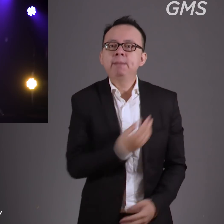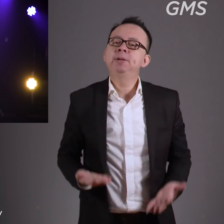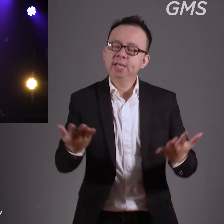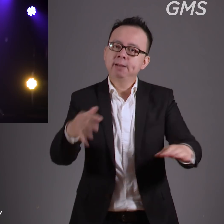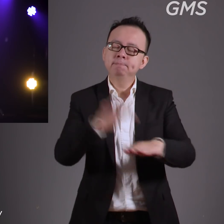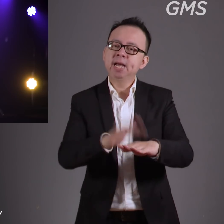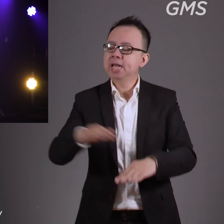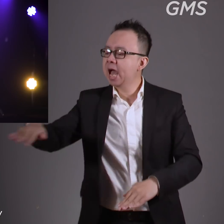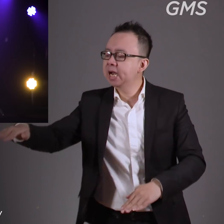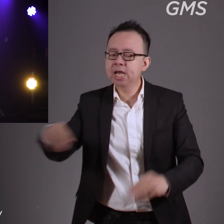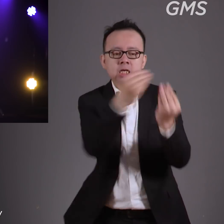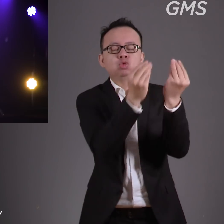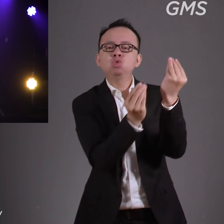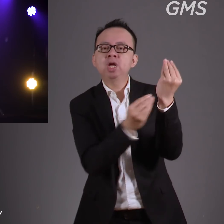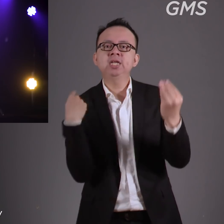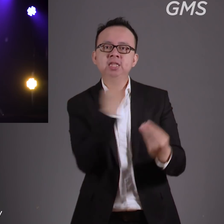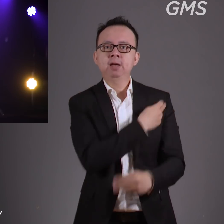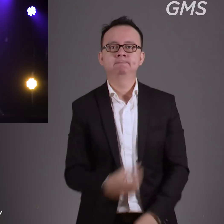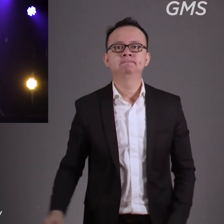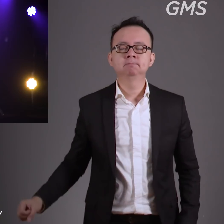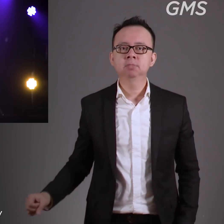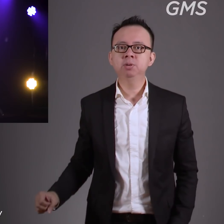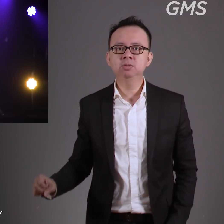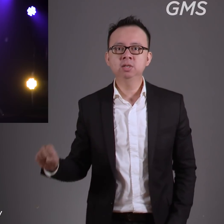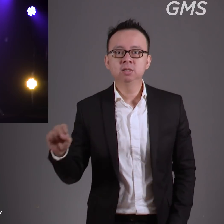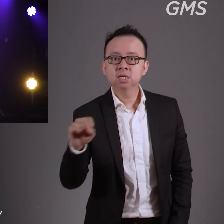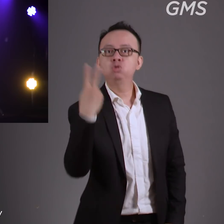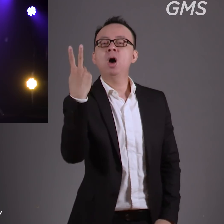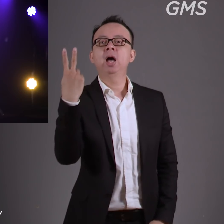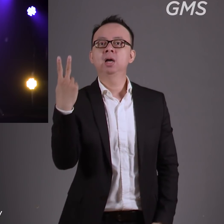kedua, mendengar suara Tuhan bisa menyelamatkan keluarga kita.